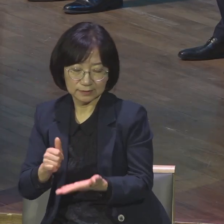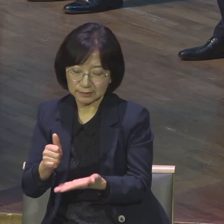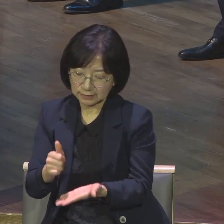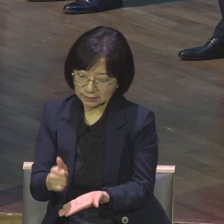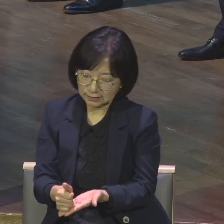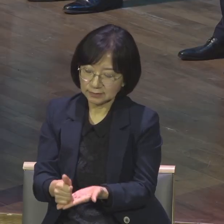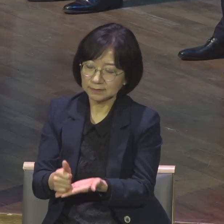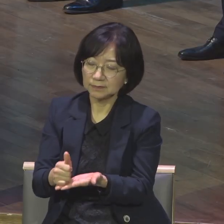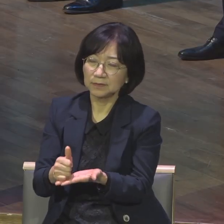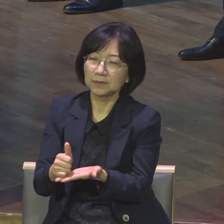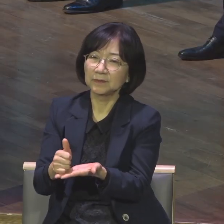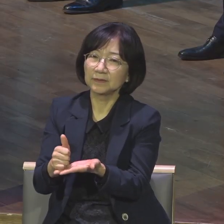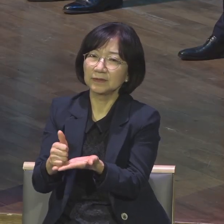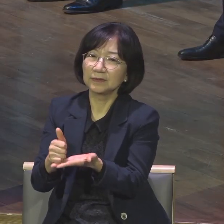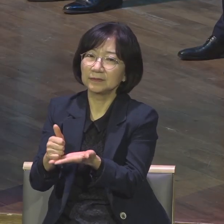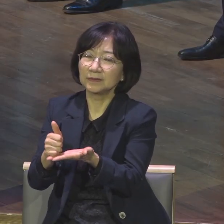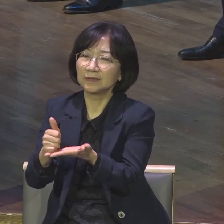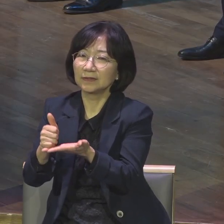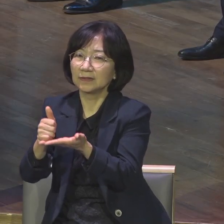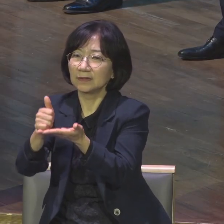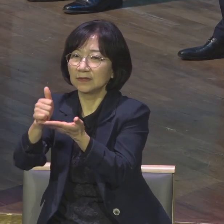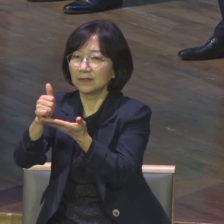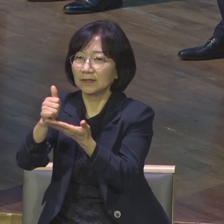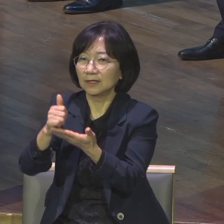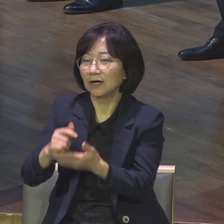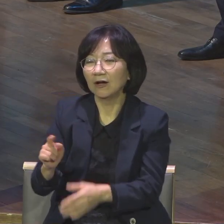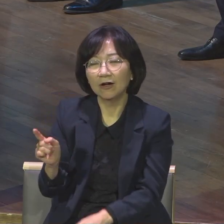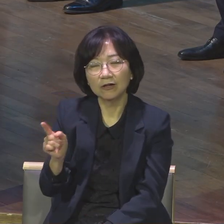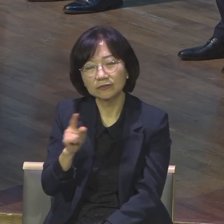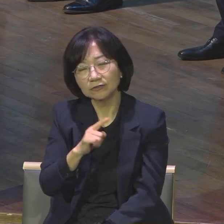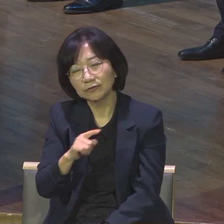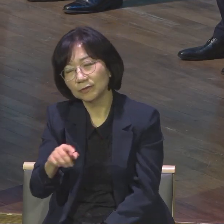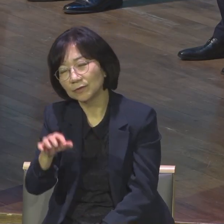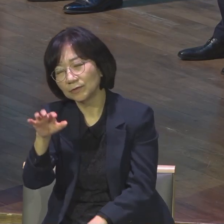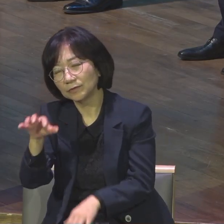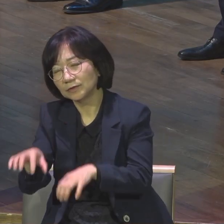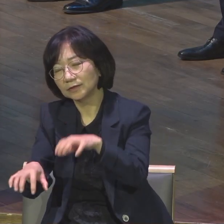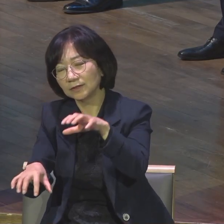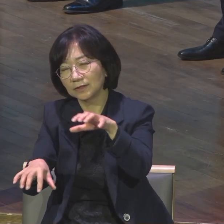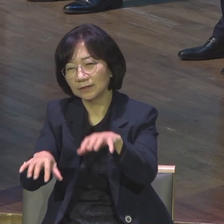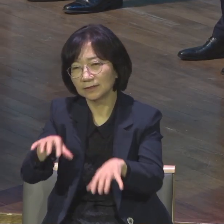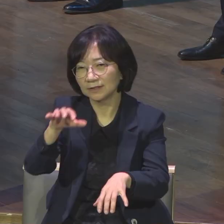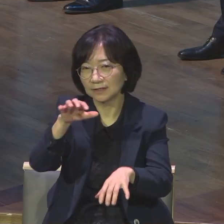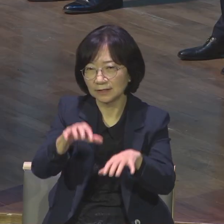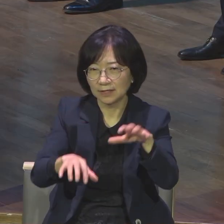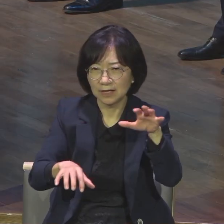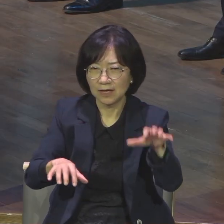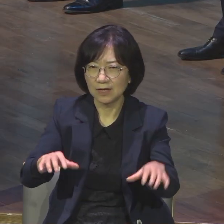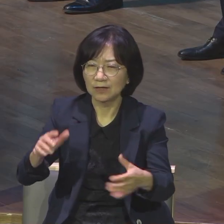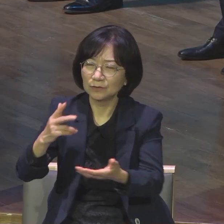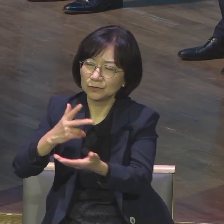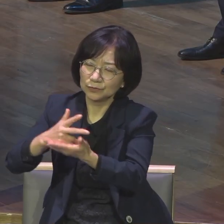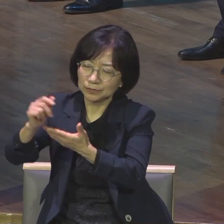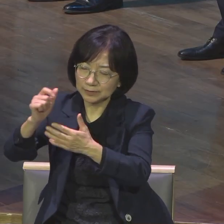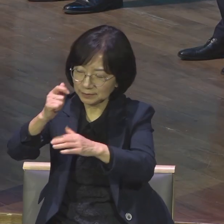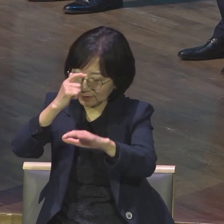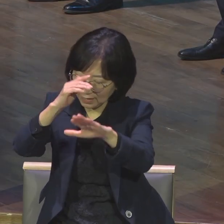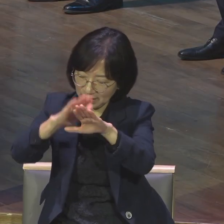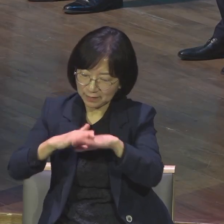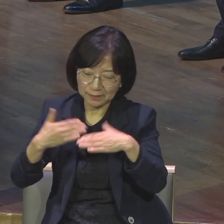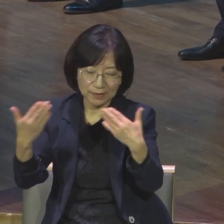주의 이름 높이며 어느 곳에 서든지